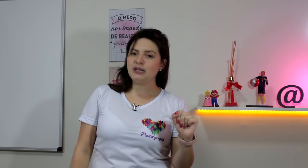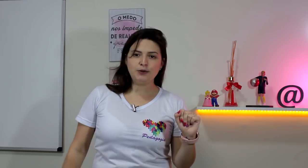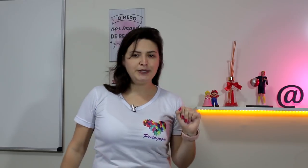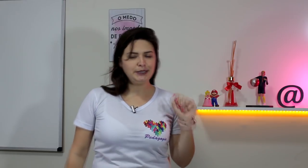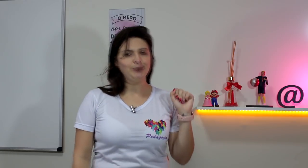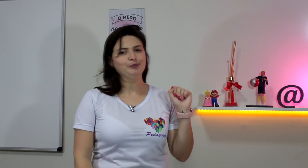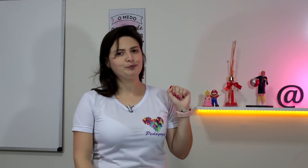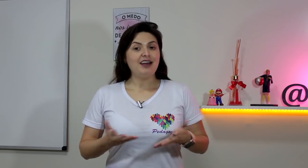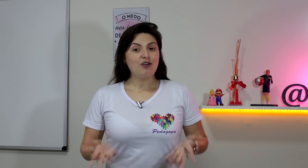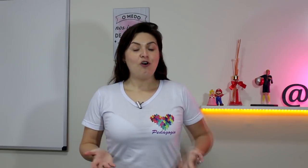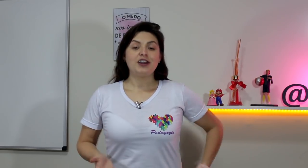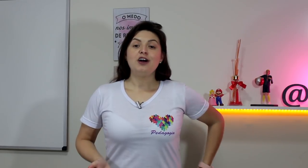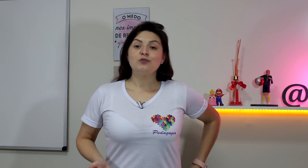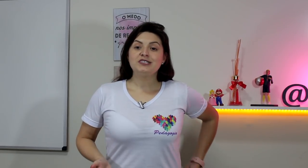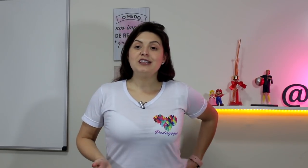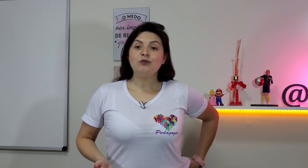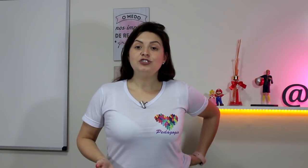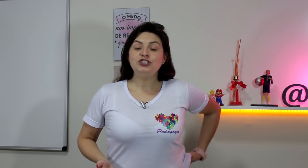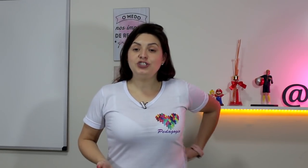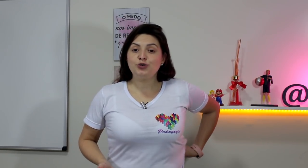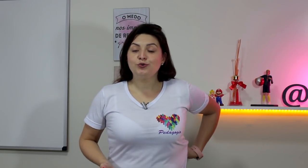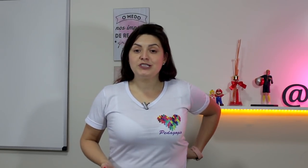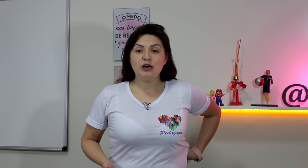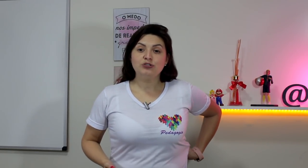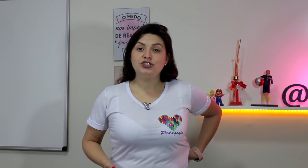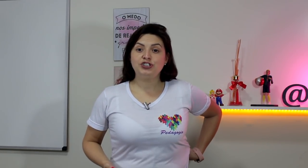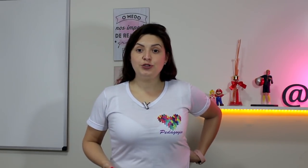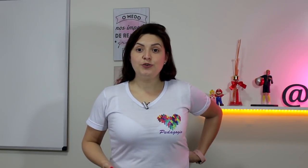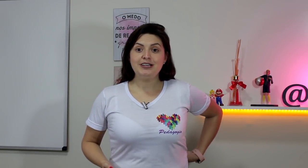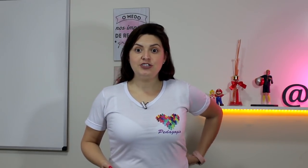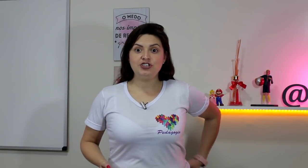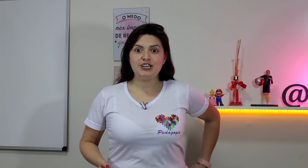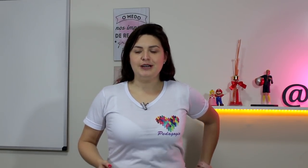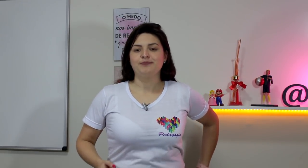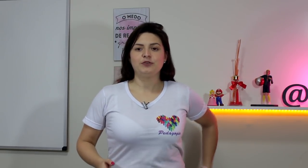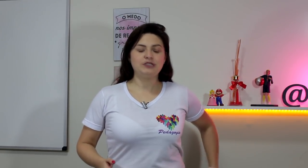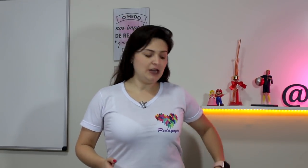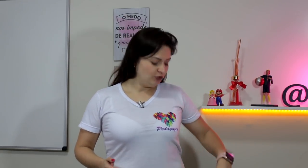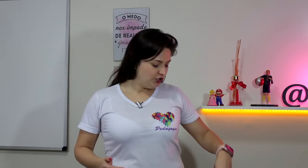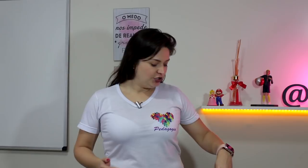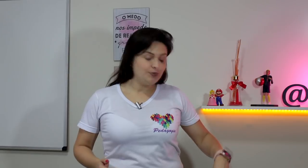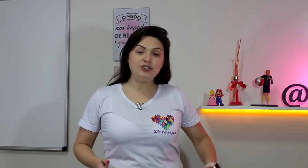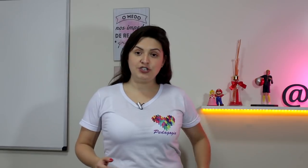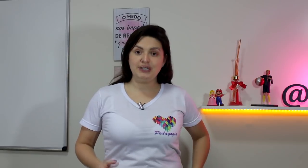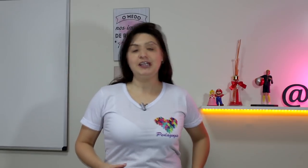sinal então. E agora o sinal de tio e tia. O sinal de tio e tia nada